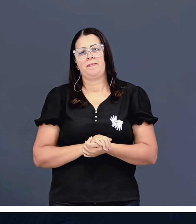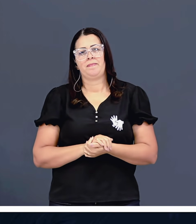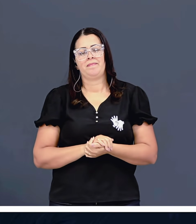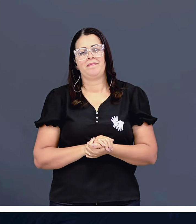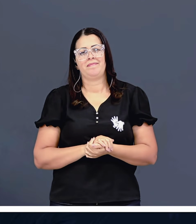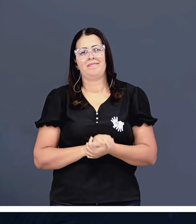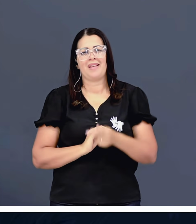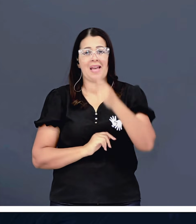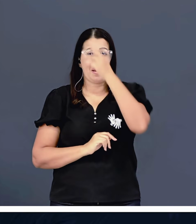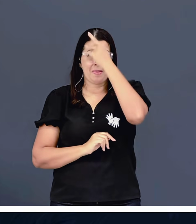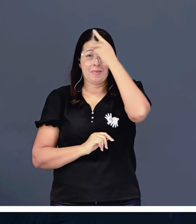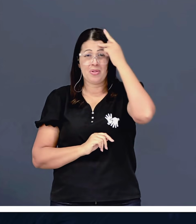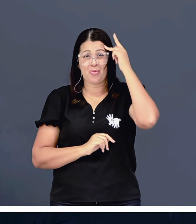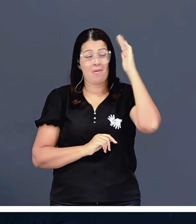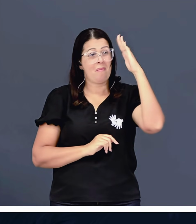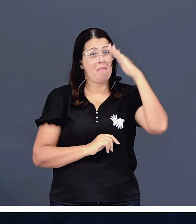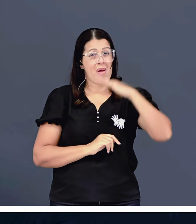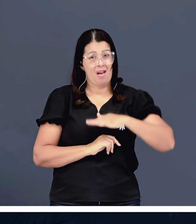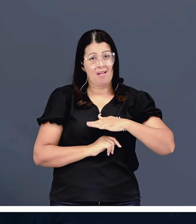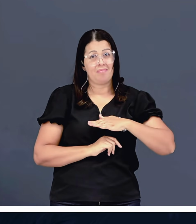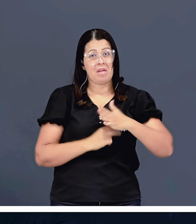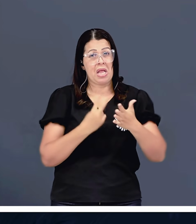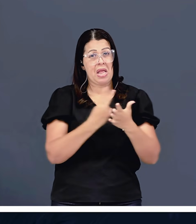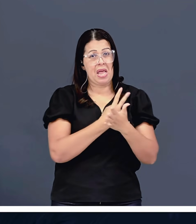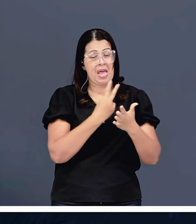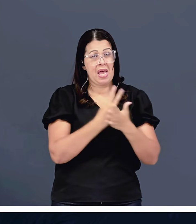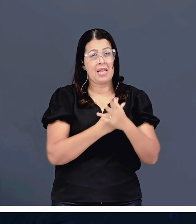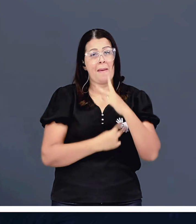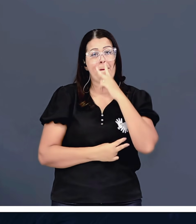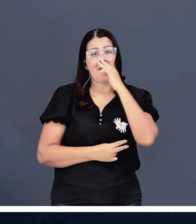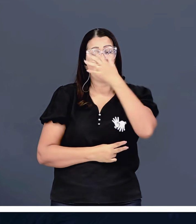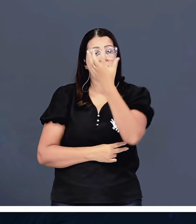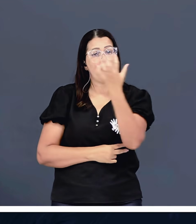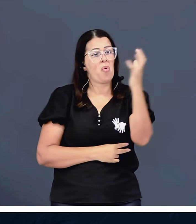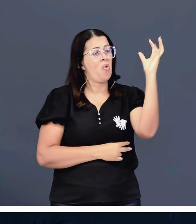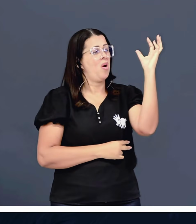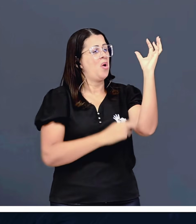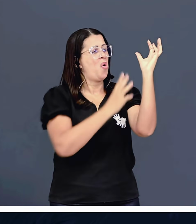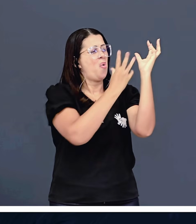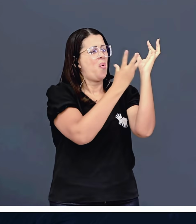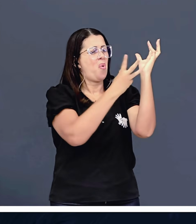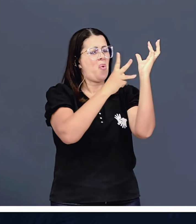o ímpio é como a folha a palha que o vento espalha.